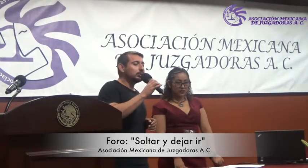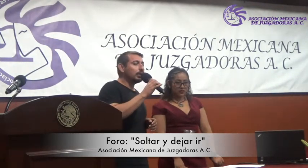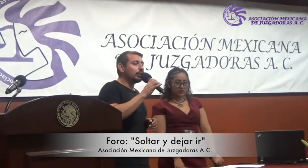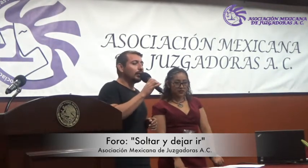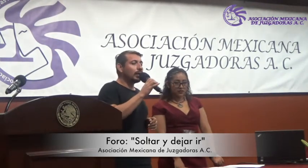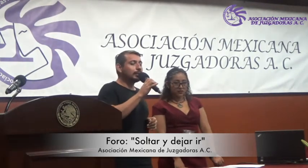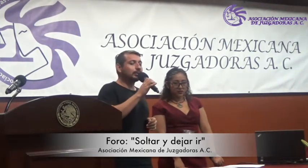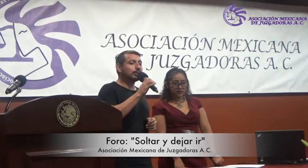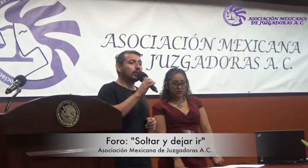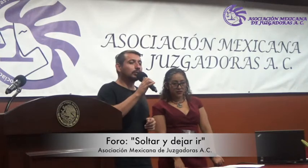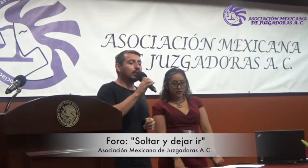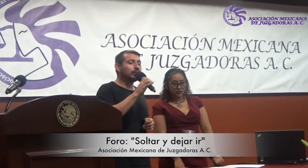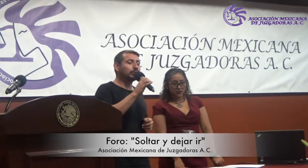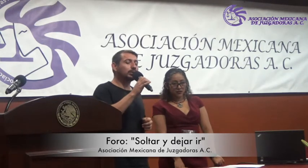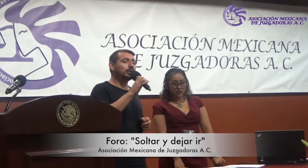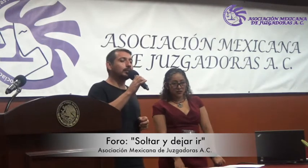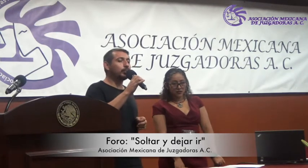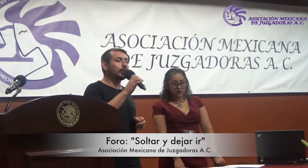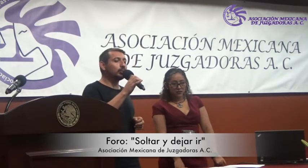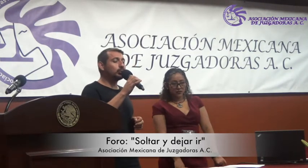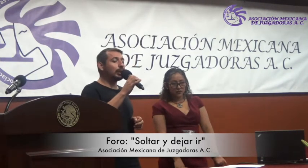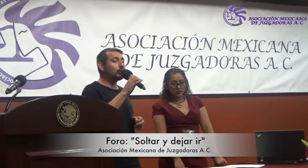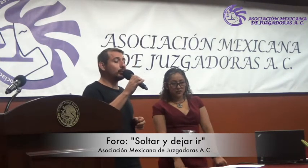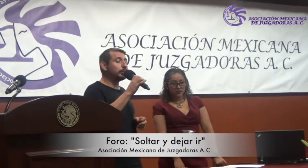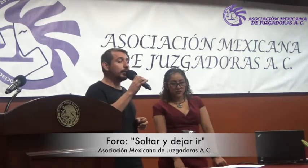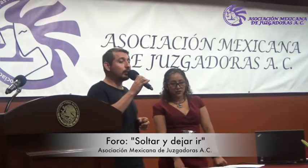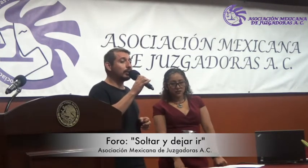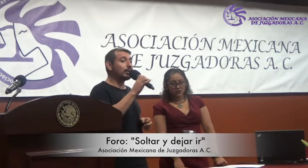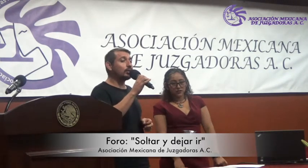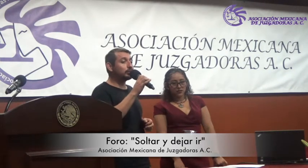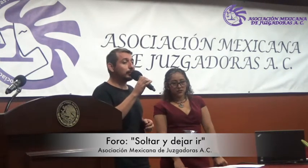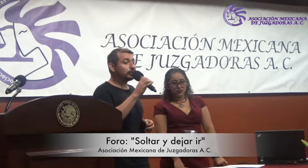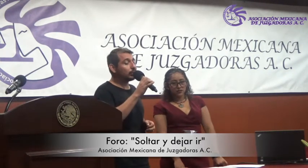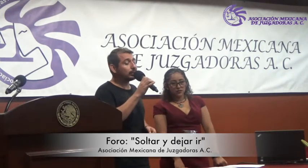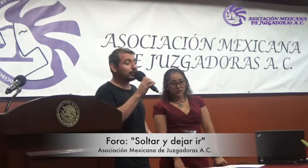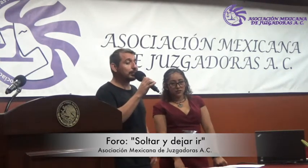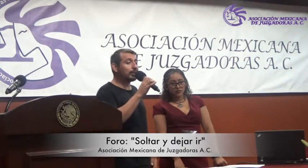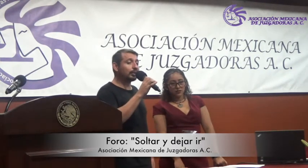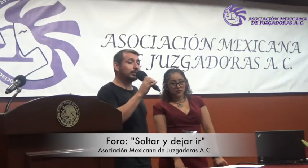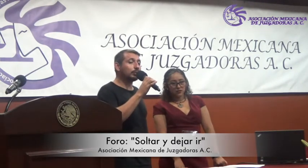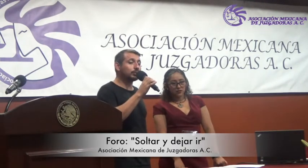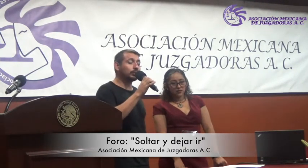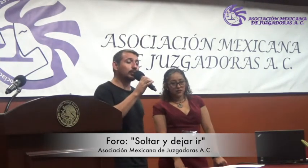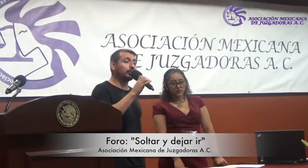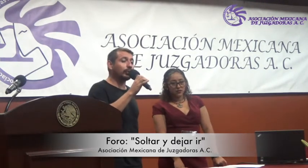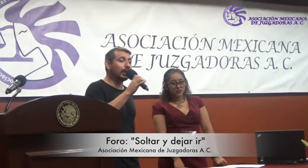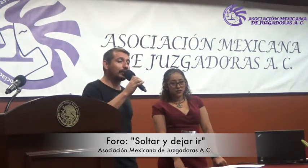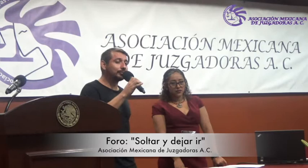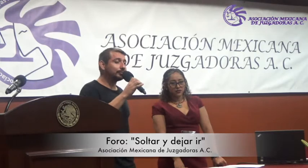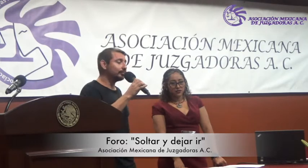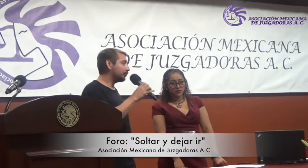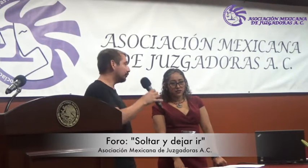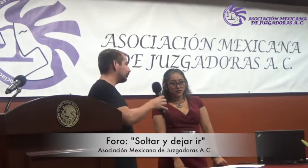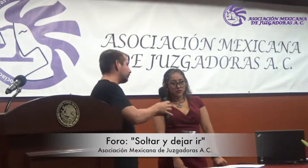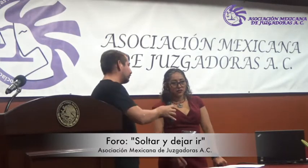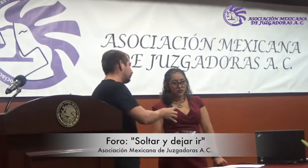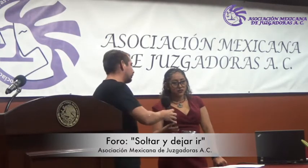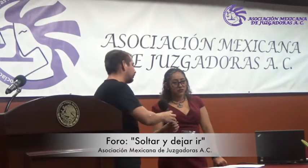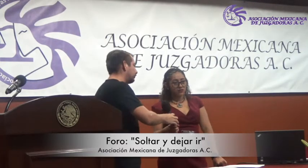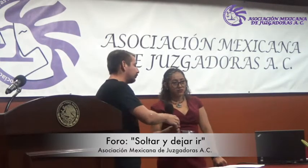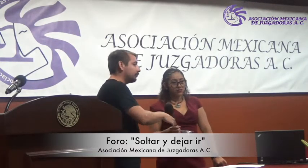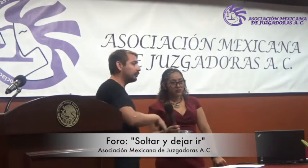Pues sí, es cierto que hay veces que no sabemos si podemos durar unos 20 o 30 años más, o quizás mañana sea nuestro último día.